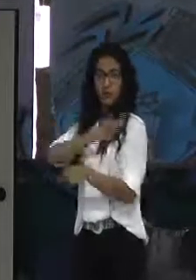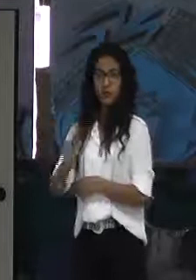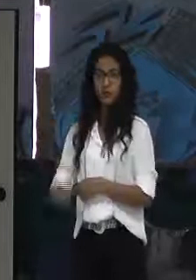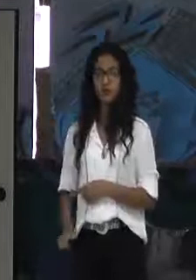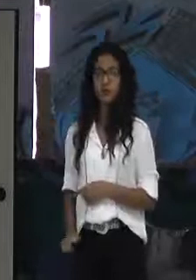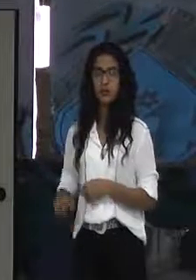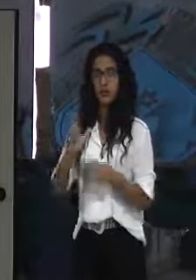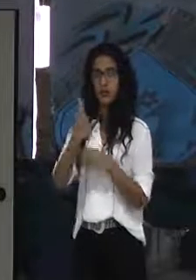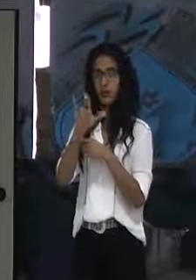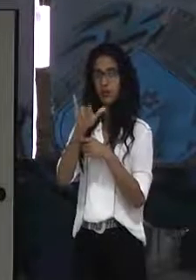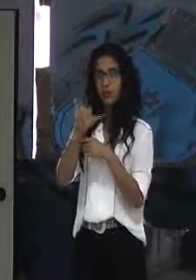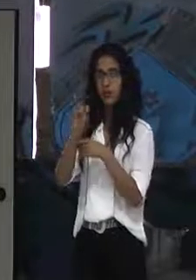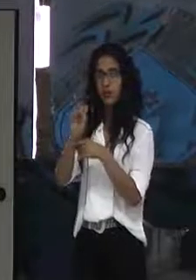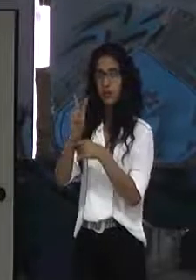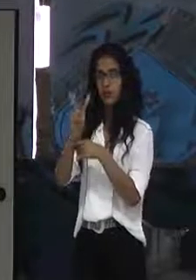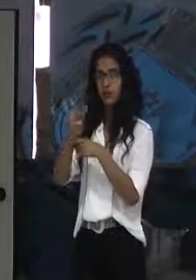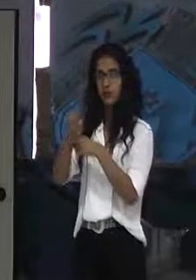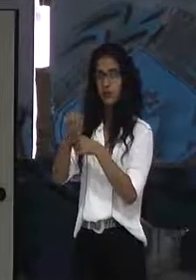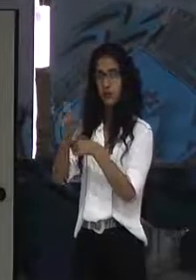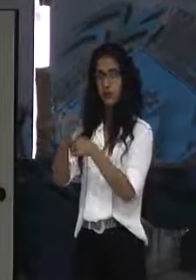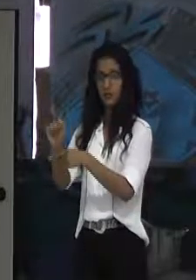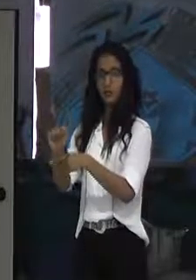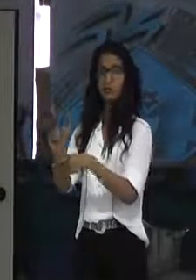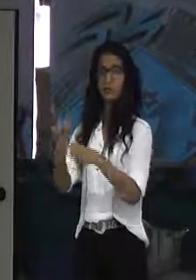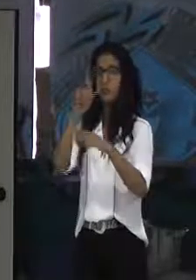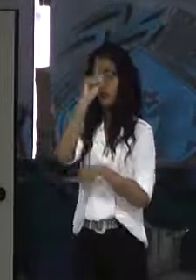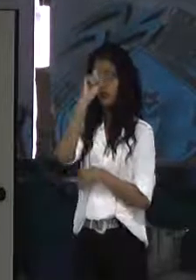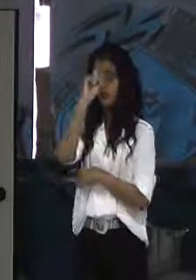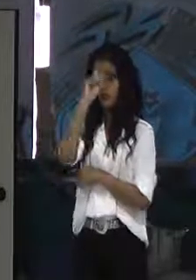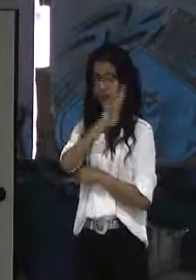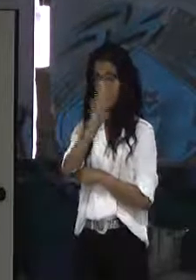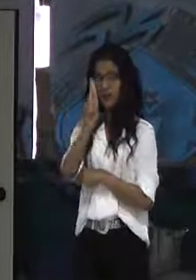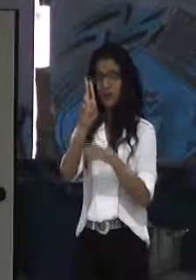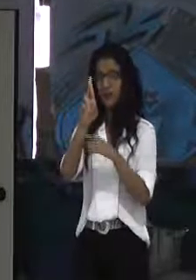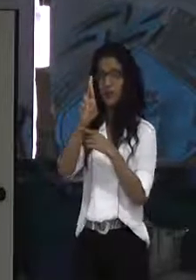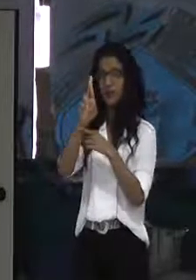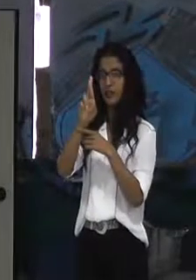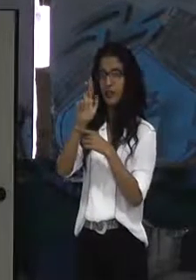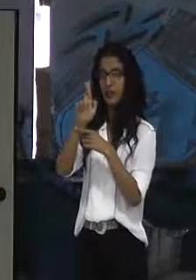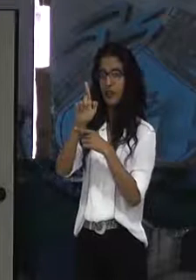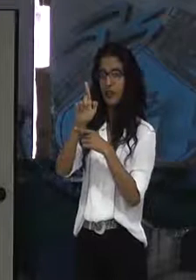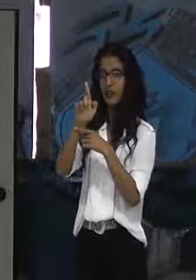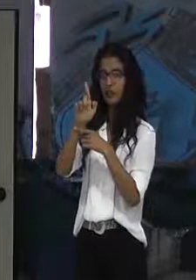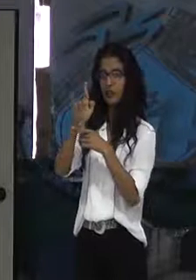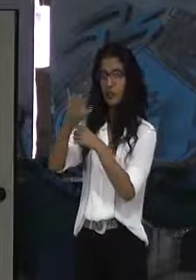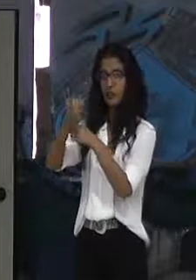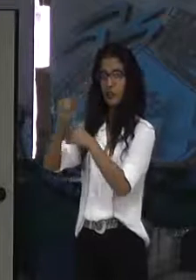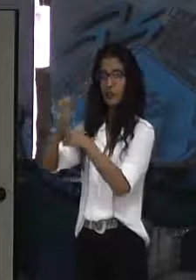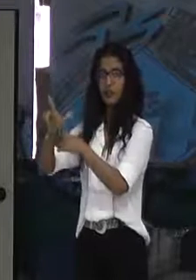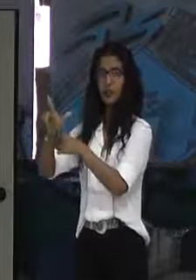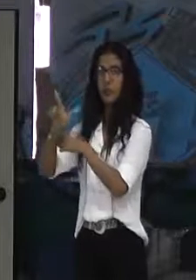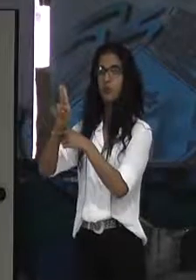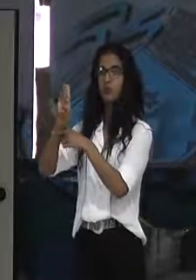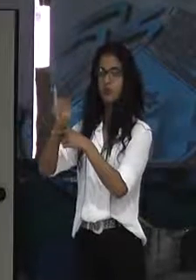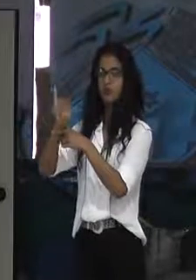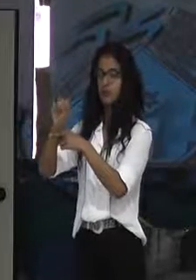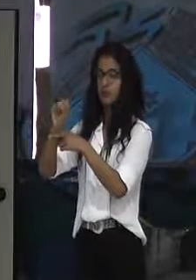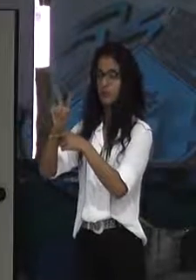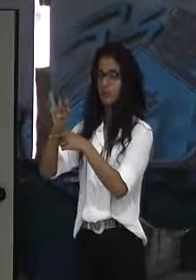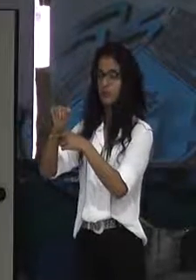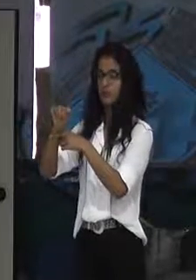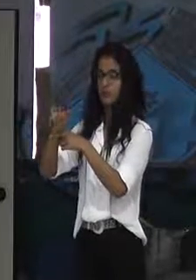Hospital Regional, na época, chamava-se Hospital Regional Luiz Viana Filho, porque ele foi criado bem antes do